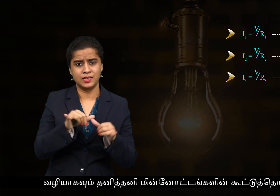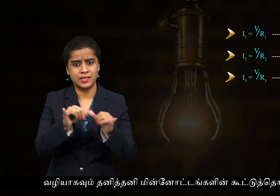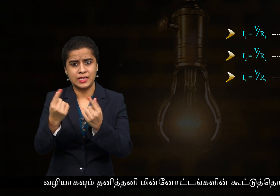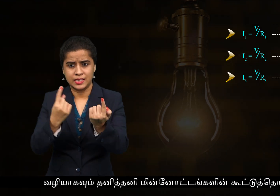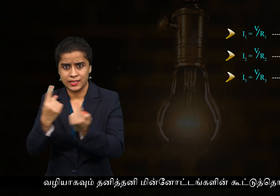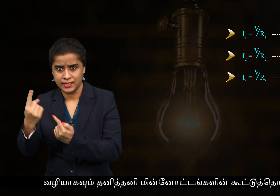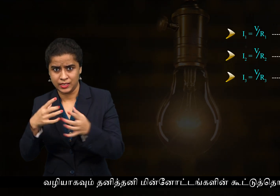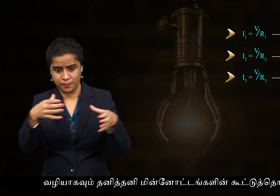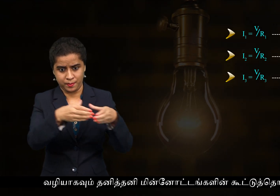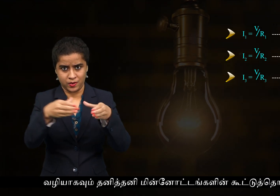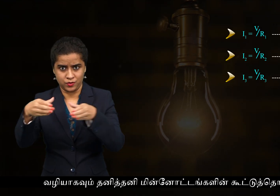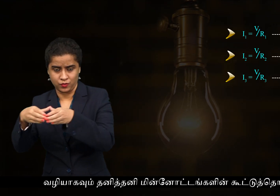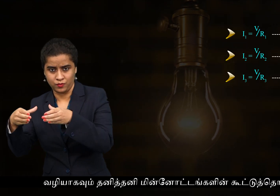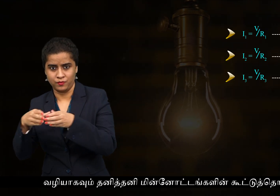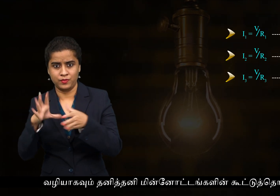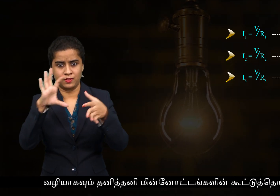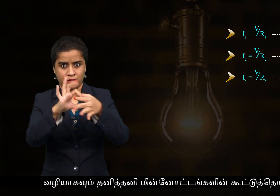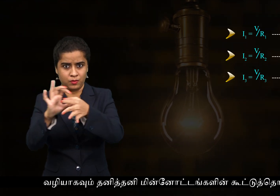மின்னோட்டங்களின் கூட்டுத்தொகைக்கு சமம்.